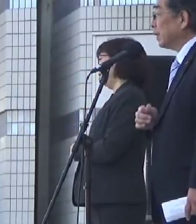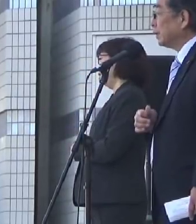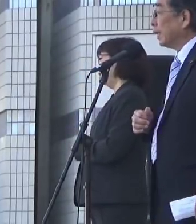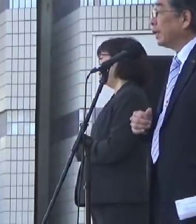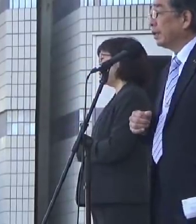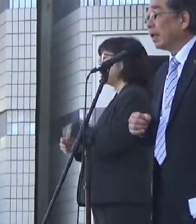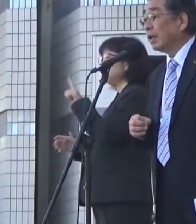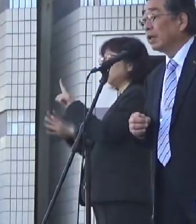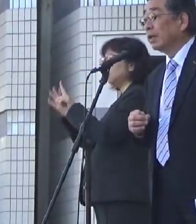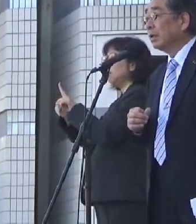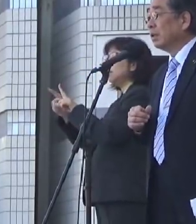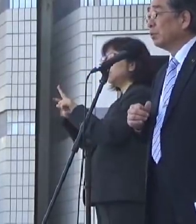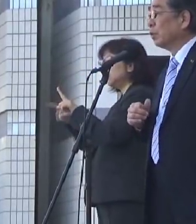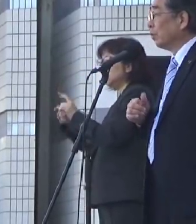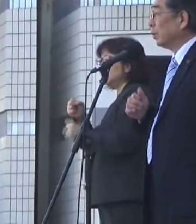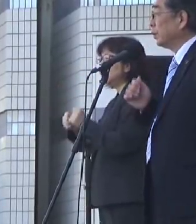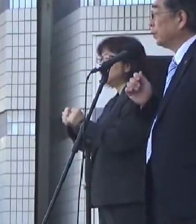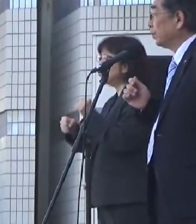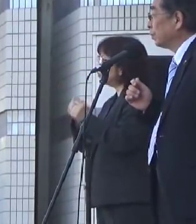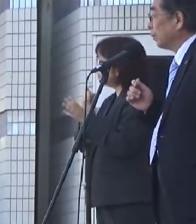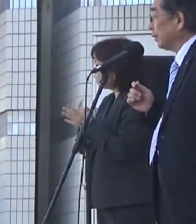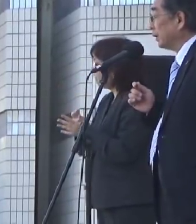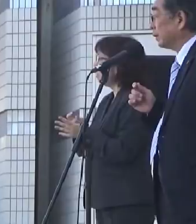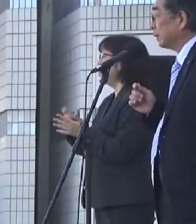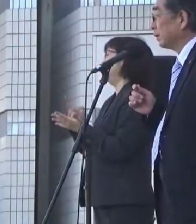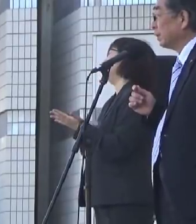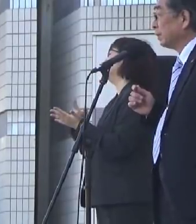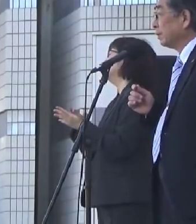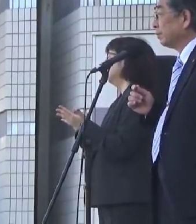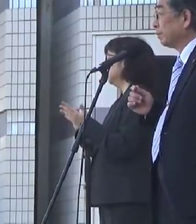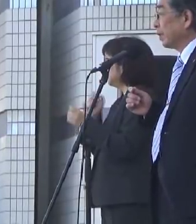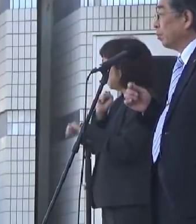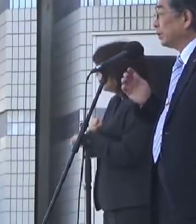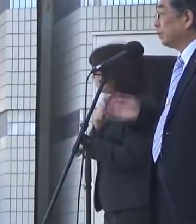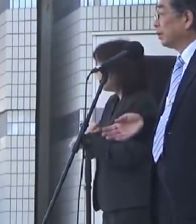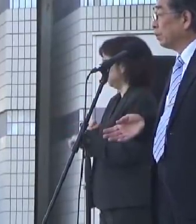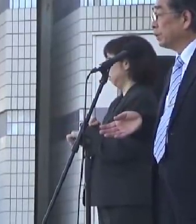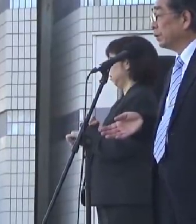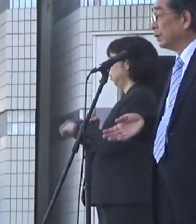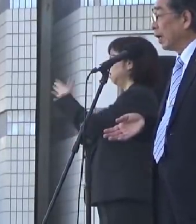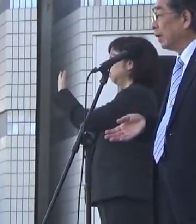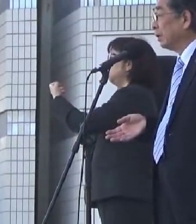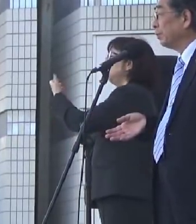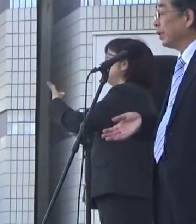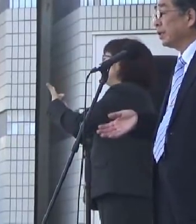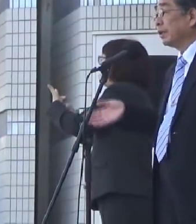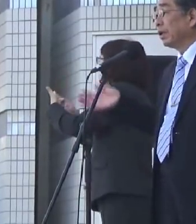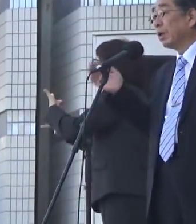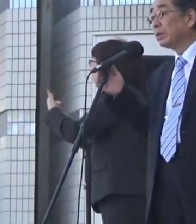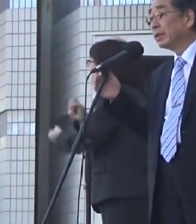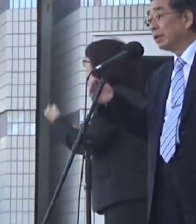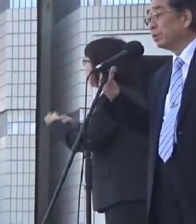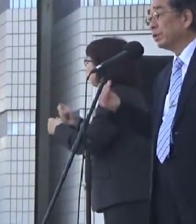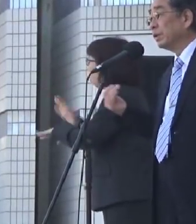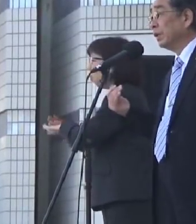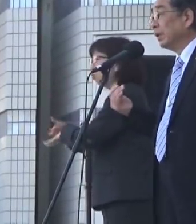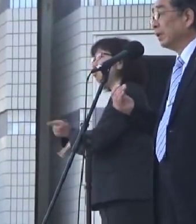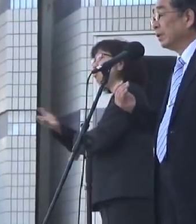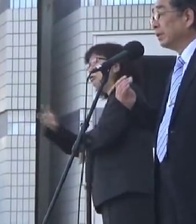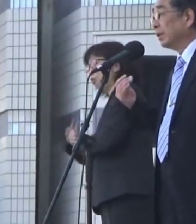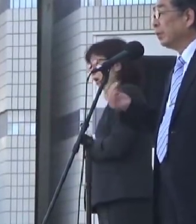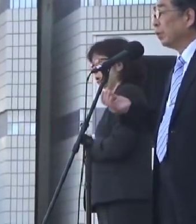1万人だって大変なものを96万人、バスはどうするんだ、茨城県内のバスが